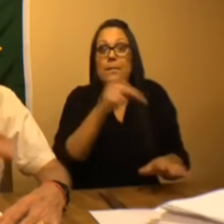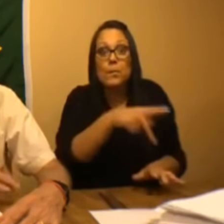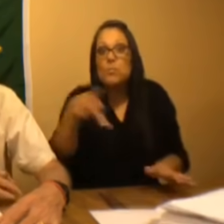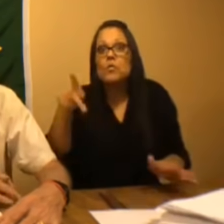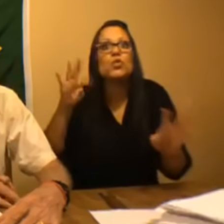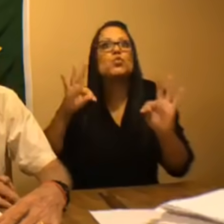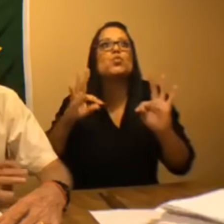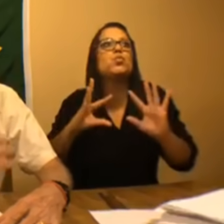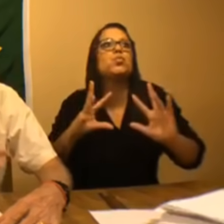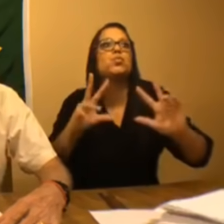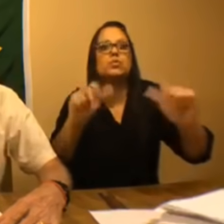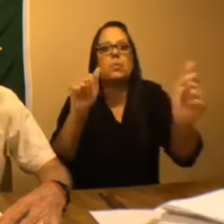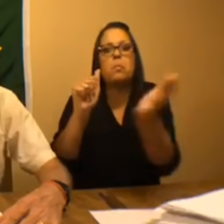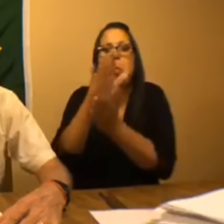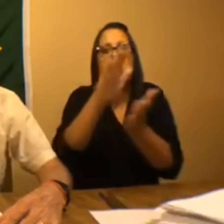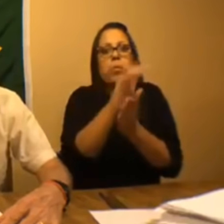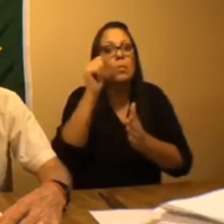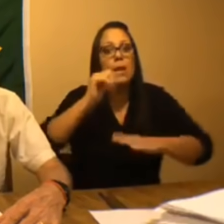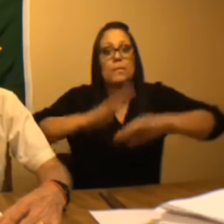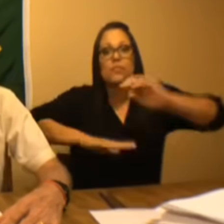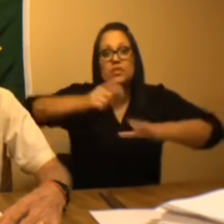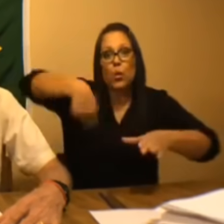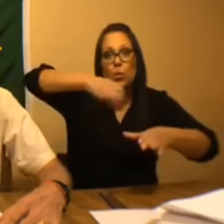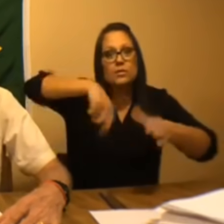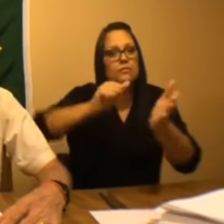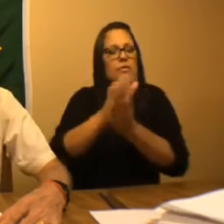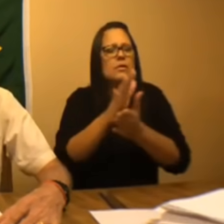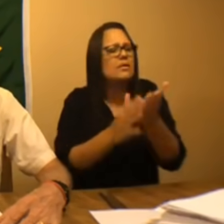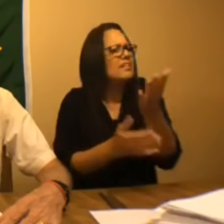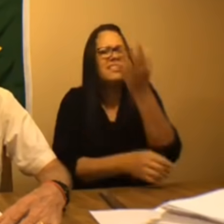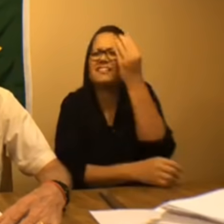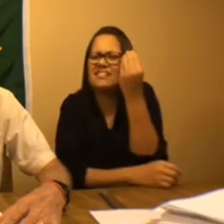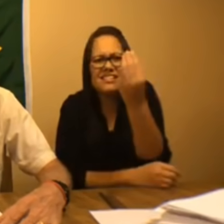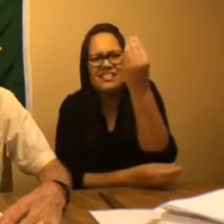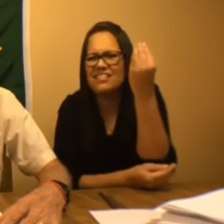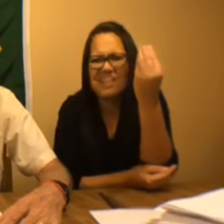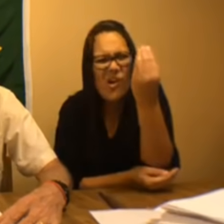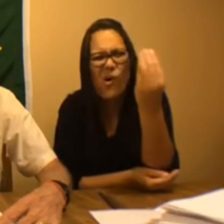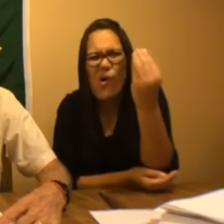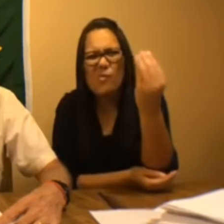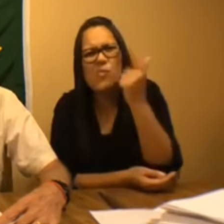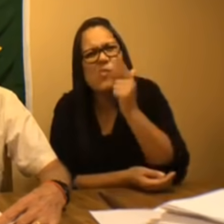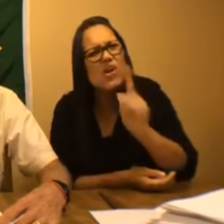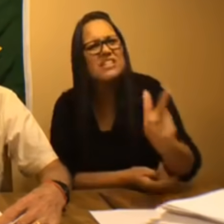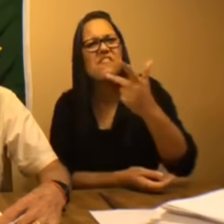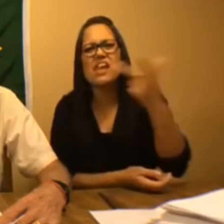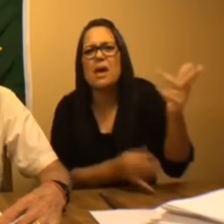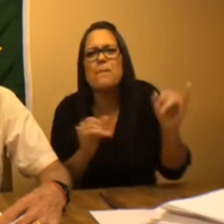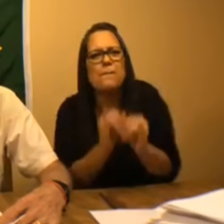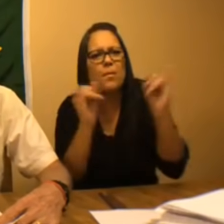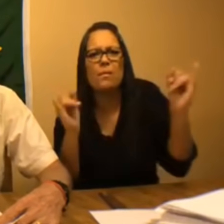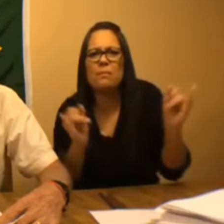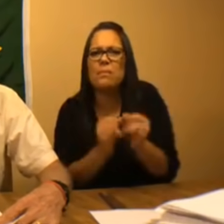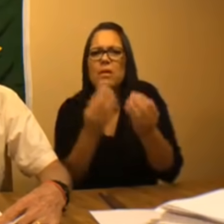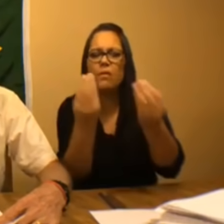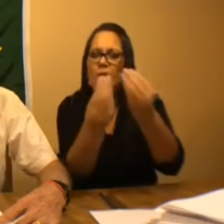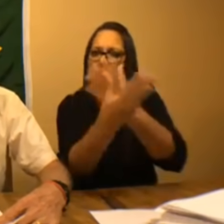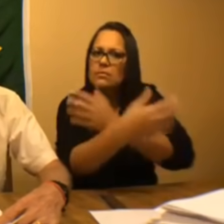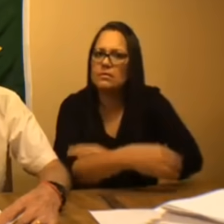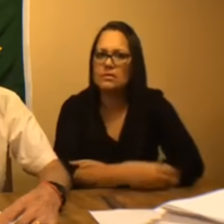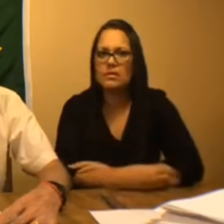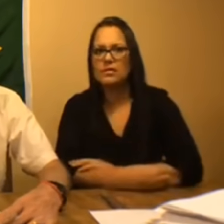os professores do Brasil e merendeiras. Como é que esses caras têm uma mentalidade, uma capacidade de falar uma besteira desse